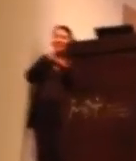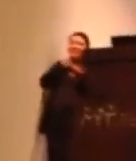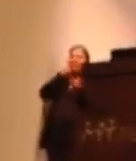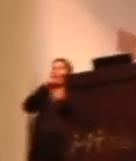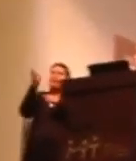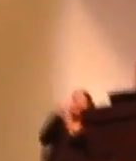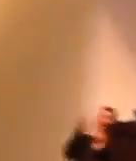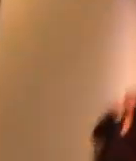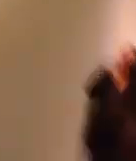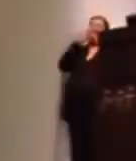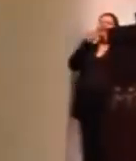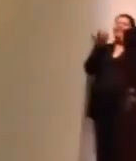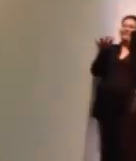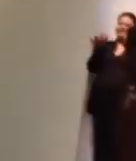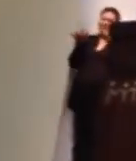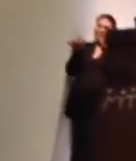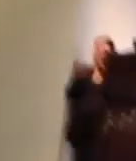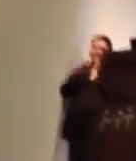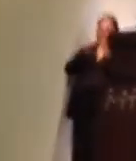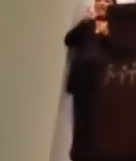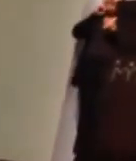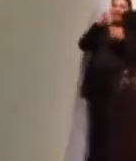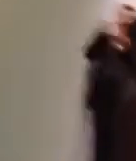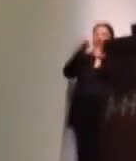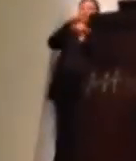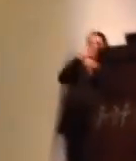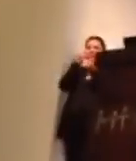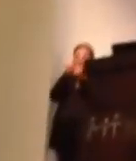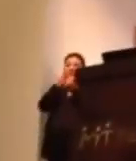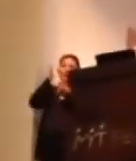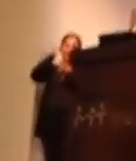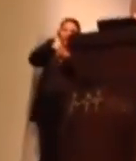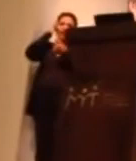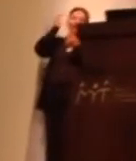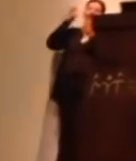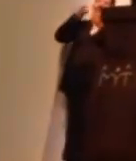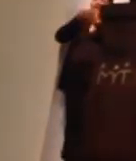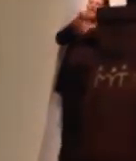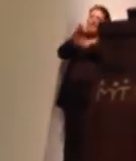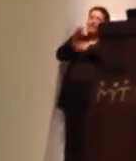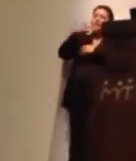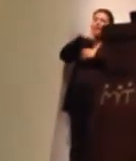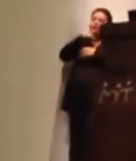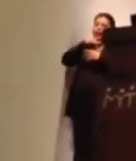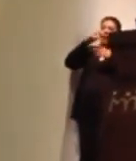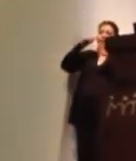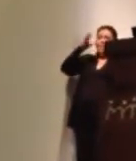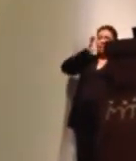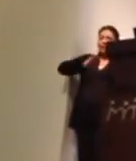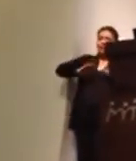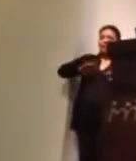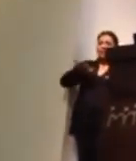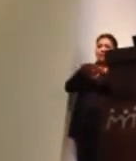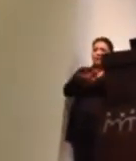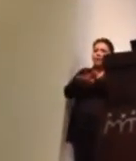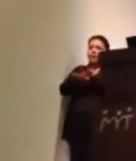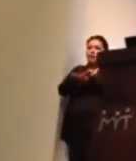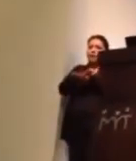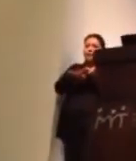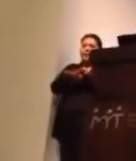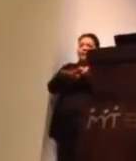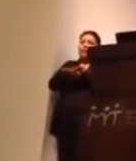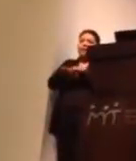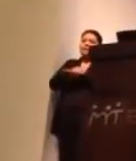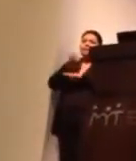Bueno, esos son condicionamientos cerebrales ya, tu cerebro empieza a cambiar. La estructura de tu